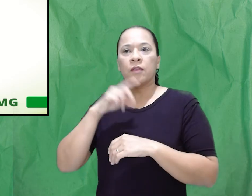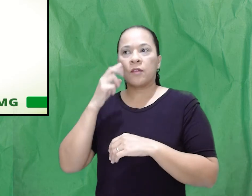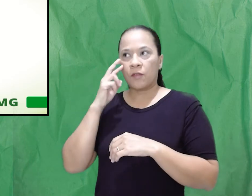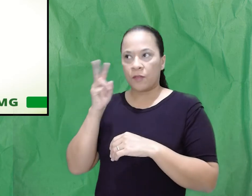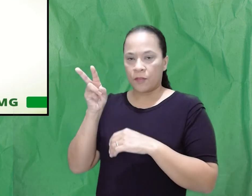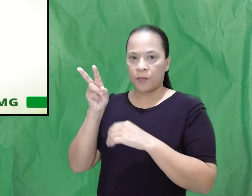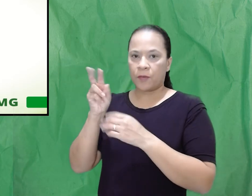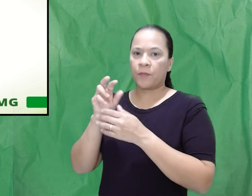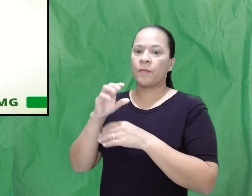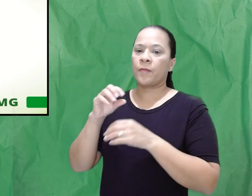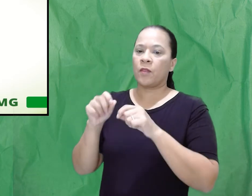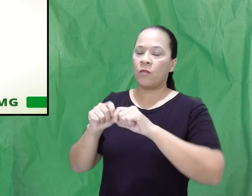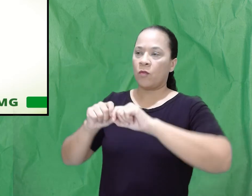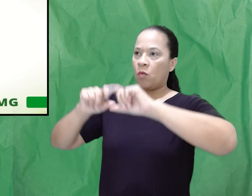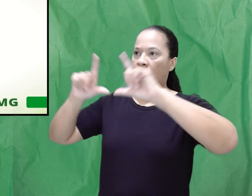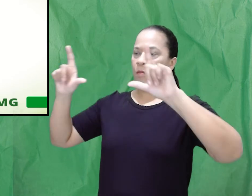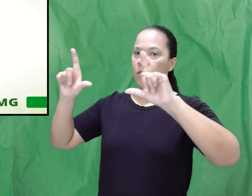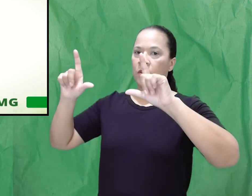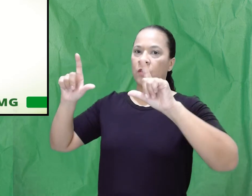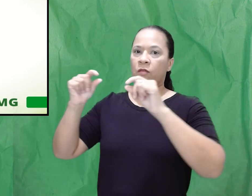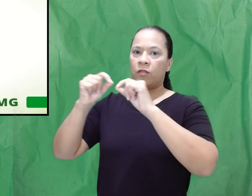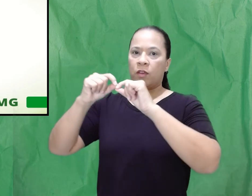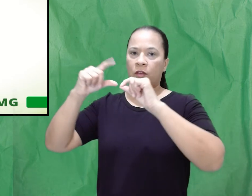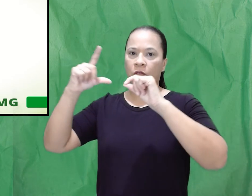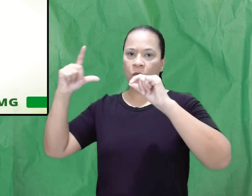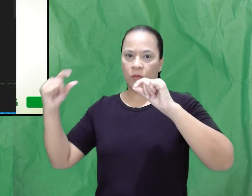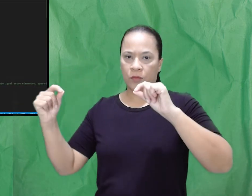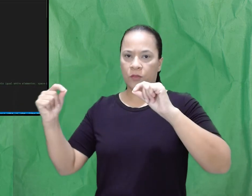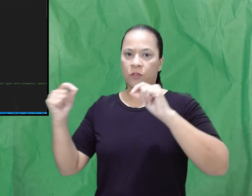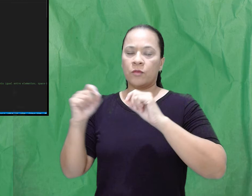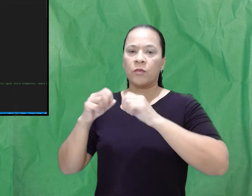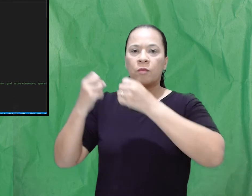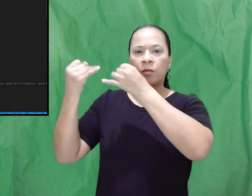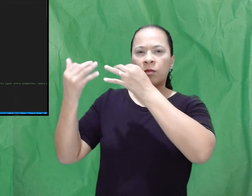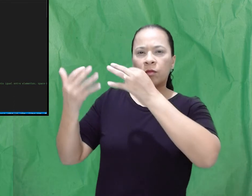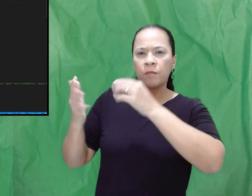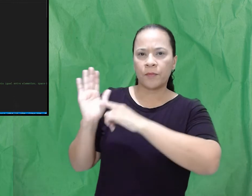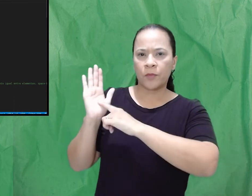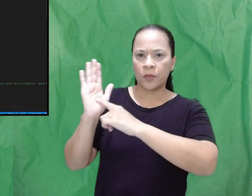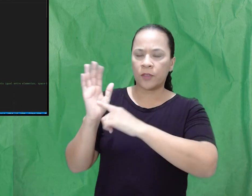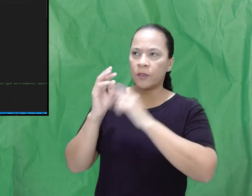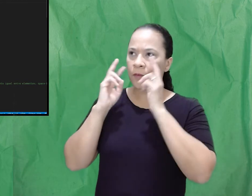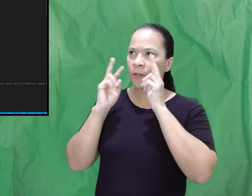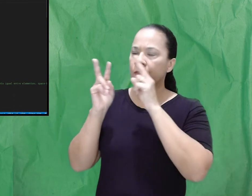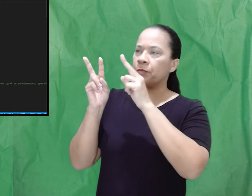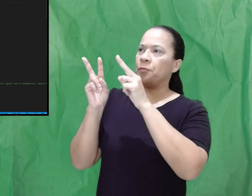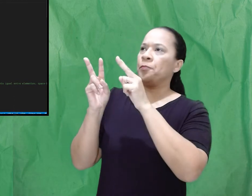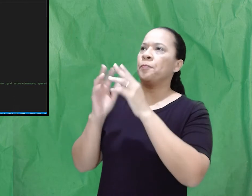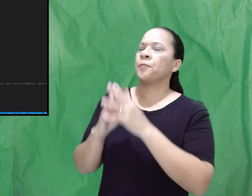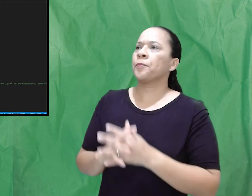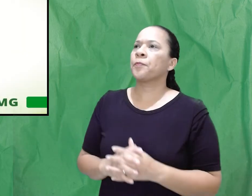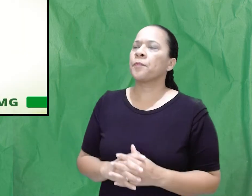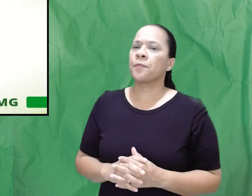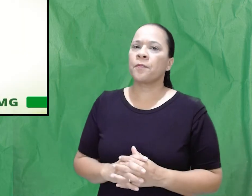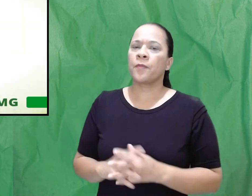abrir aqui o VS Code para tentar explicar. Então, vou abrir aqui